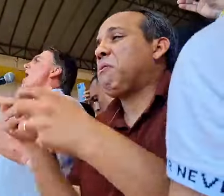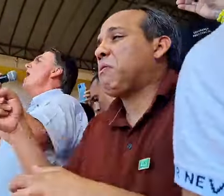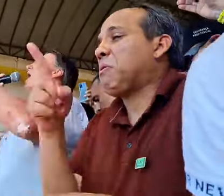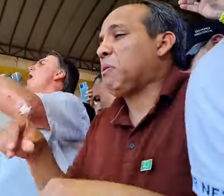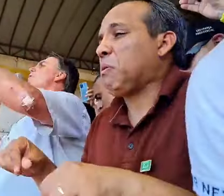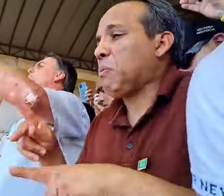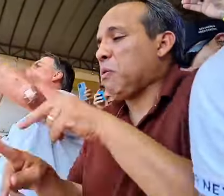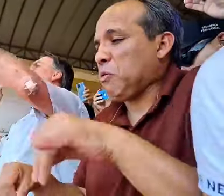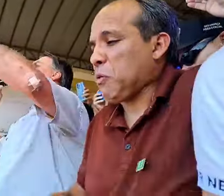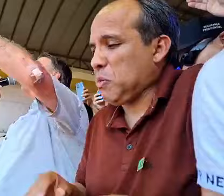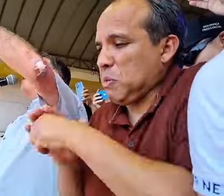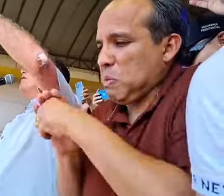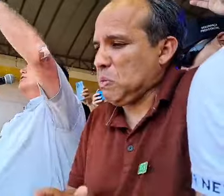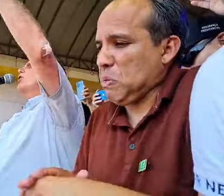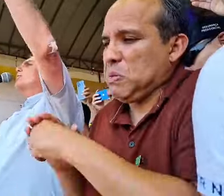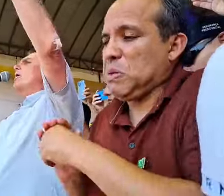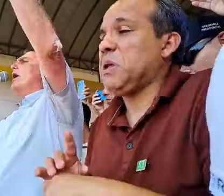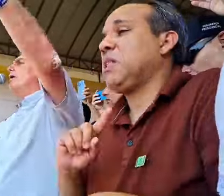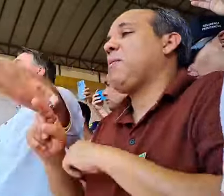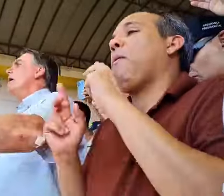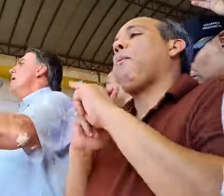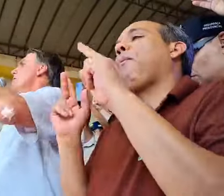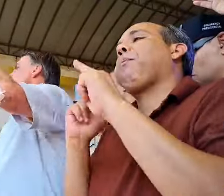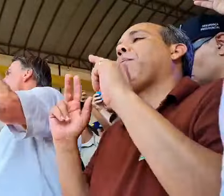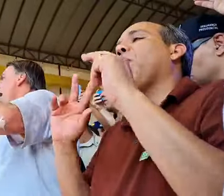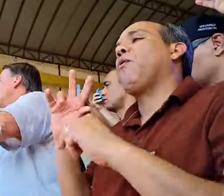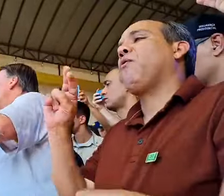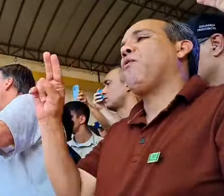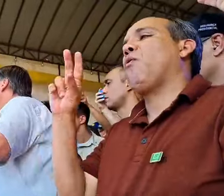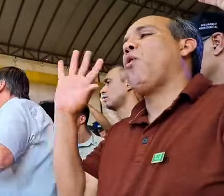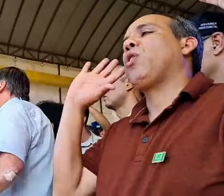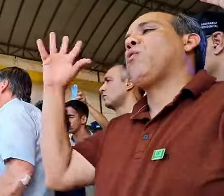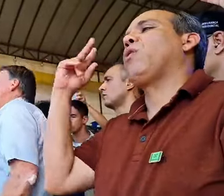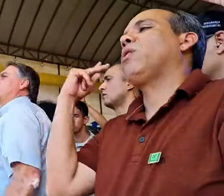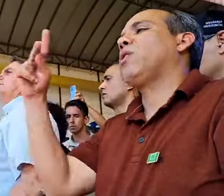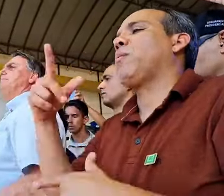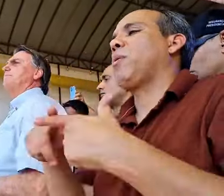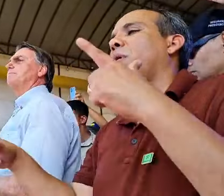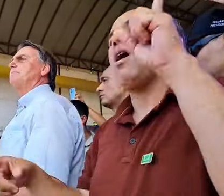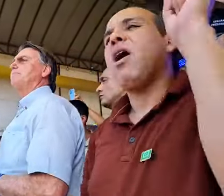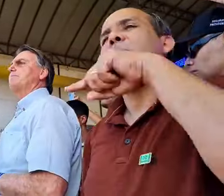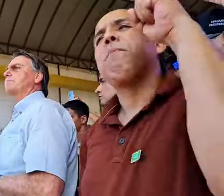dizer: eu vou resolver teu problema. Mentiroso!